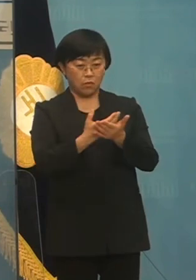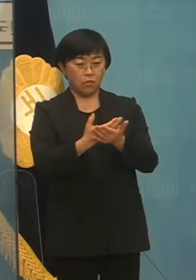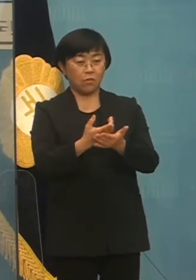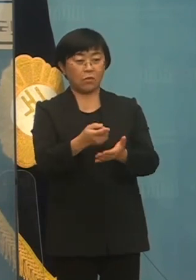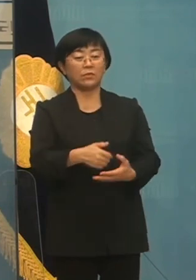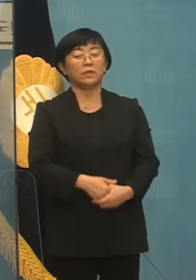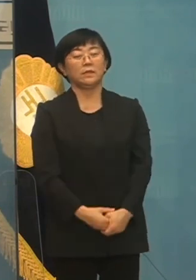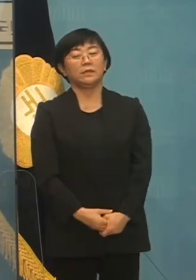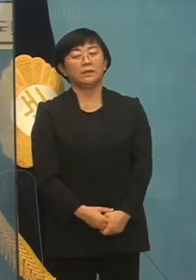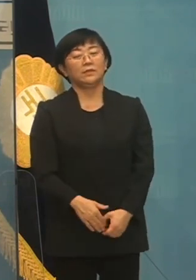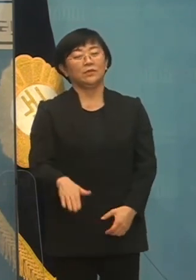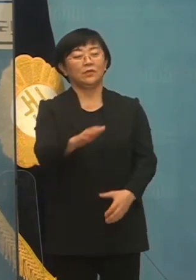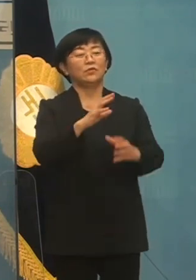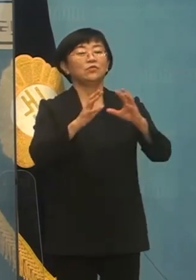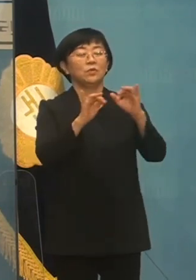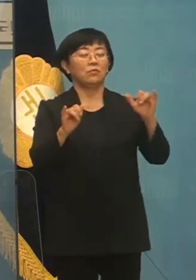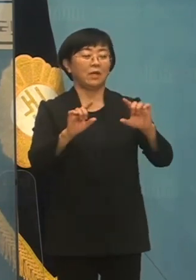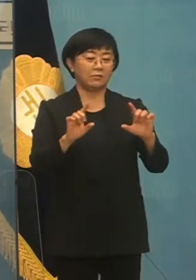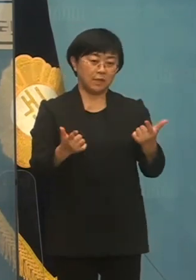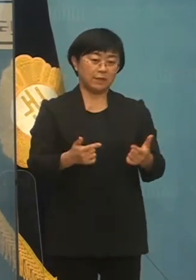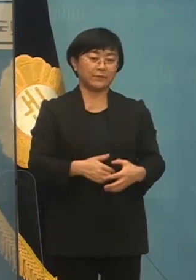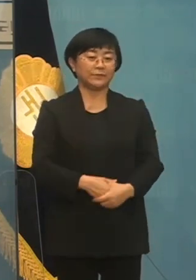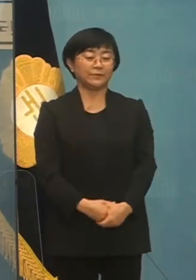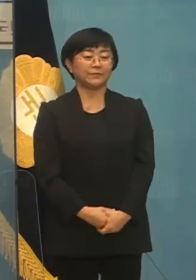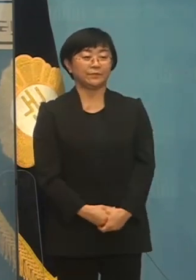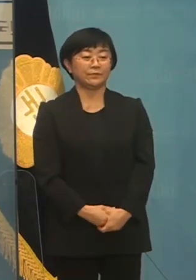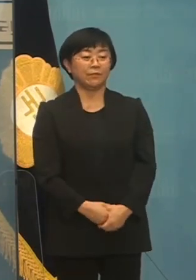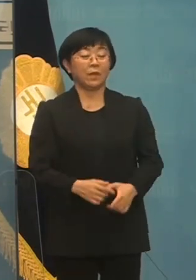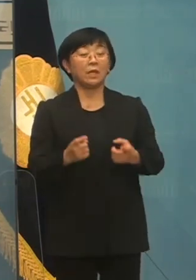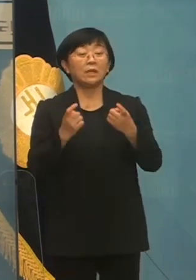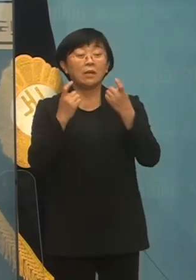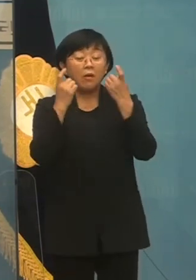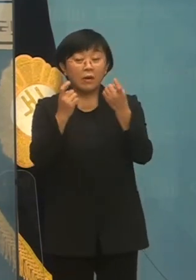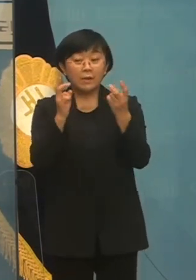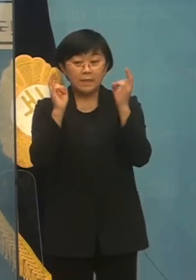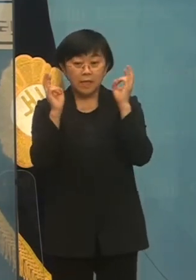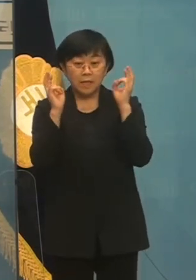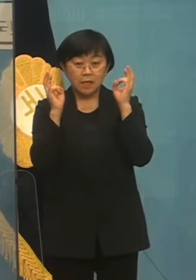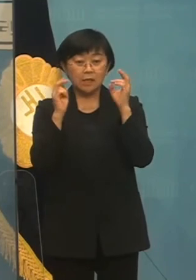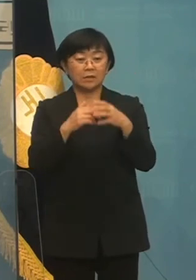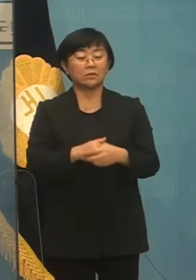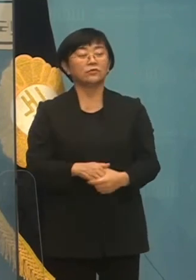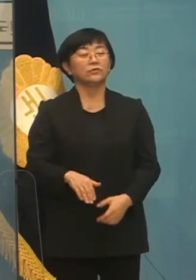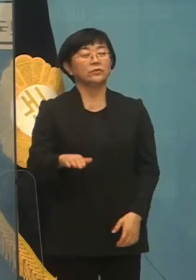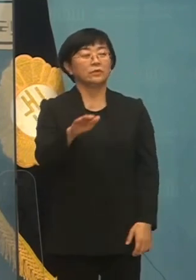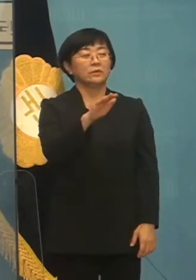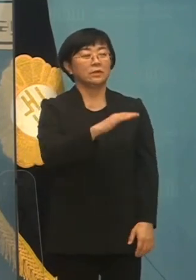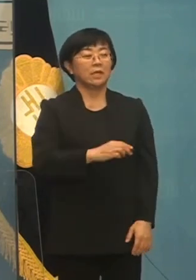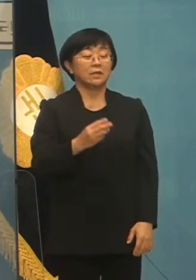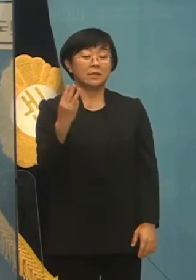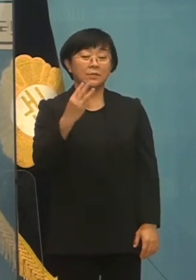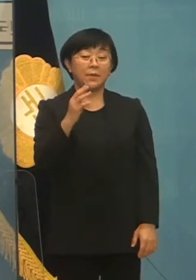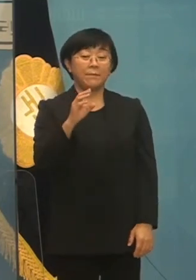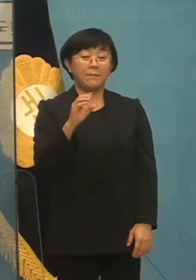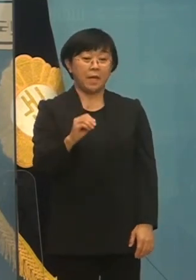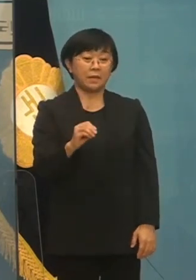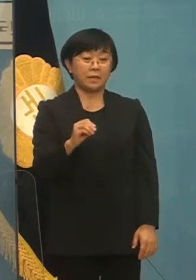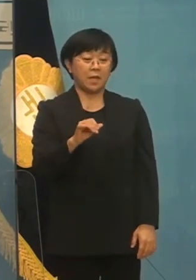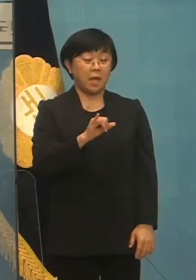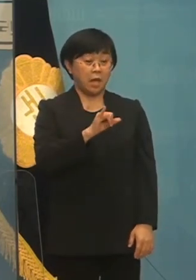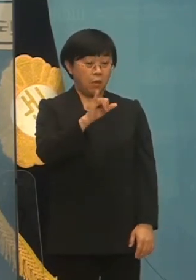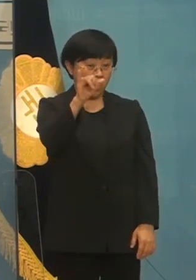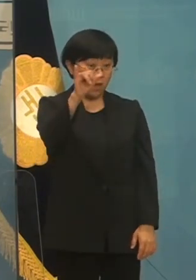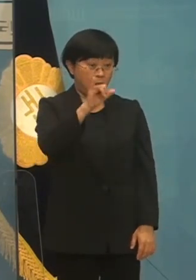이렇군요. 우리는 국민도 아니구나. 우리 여행을 우리가 3천만